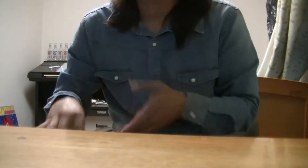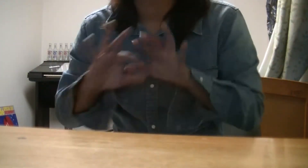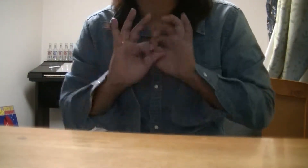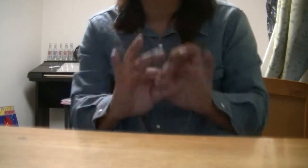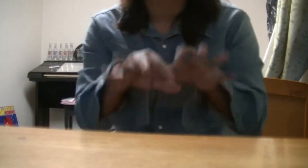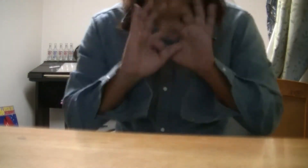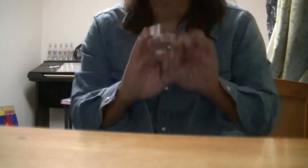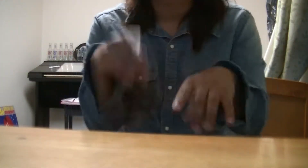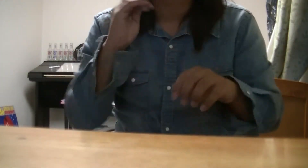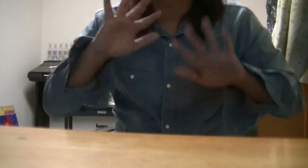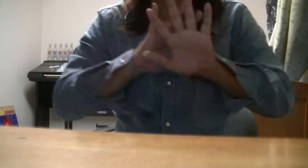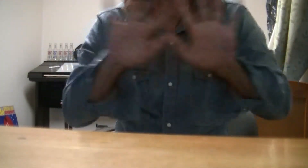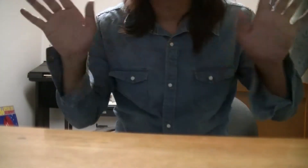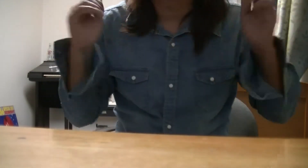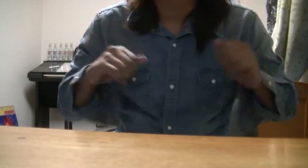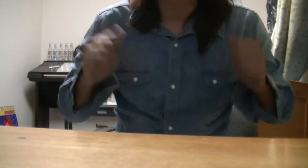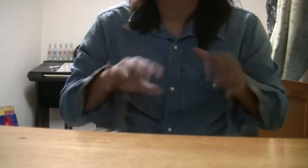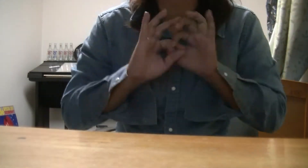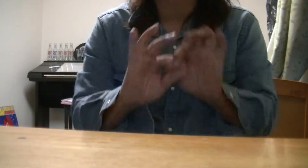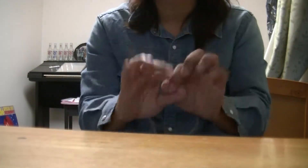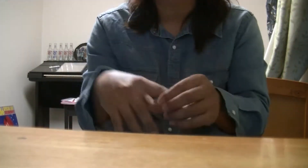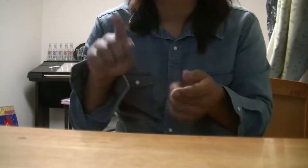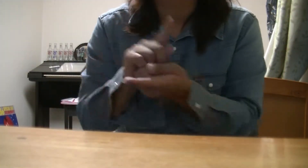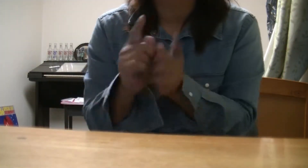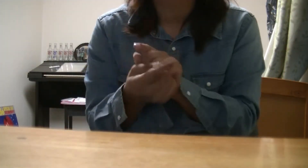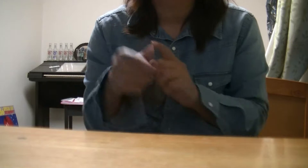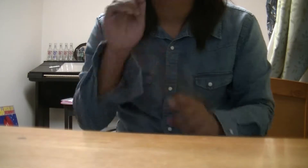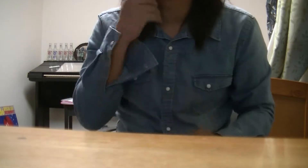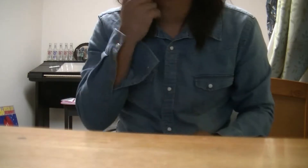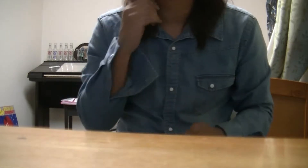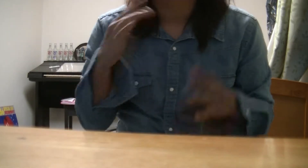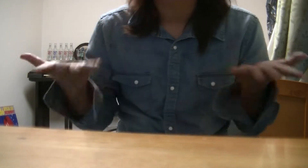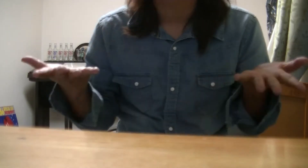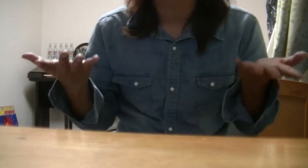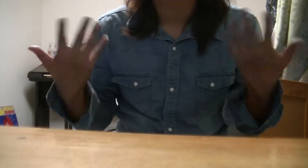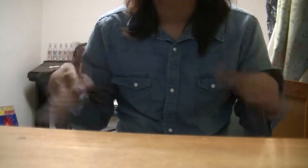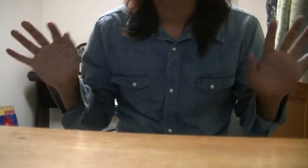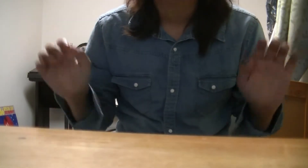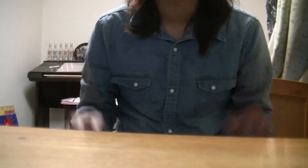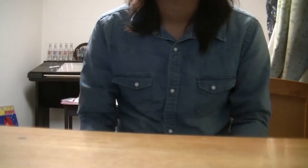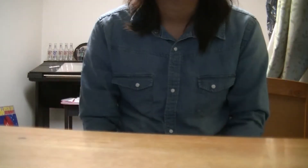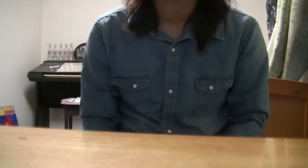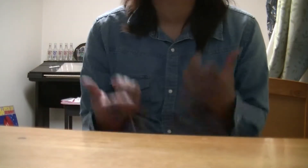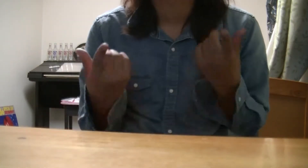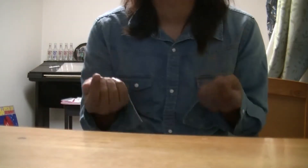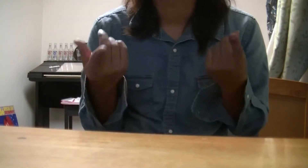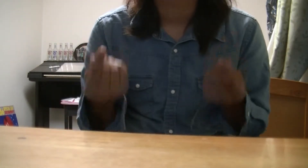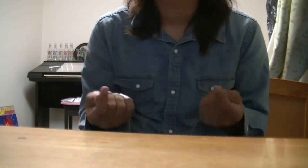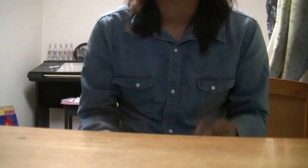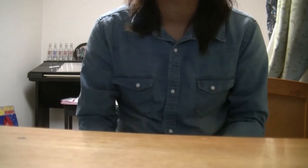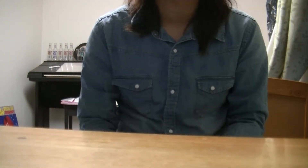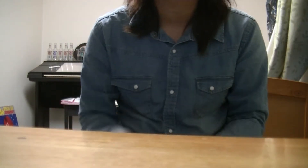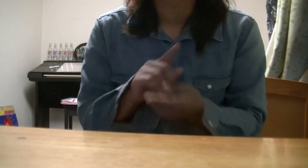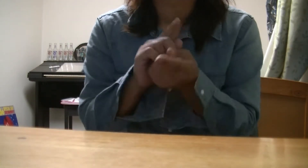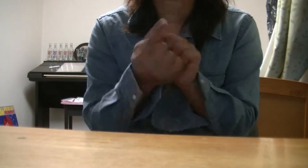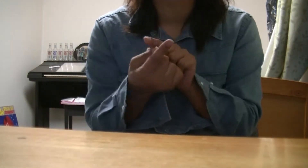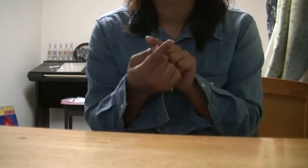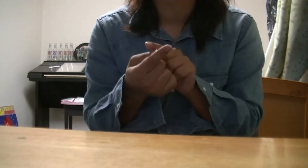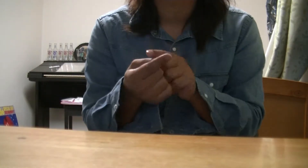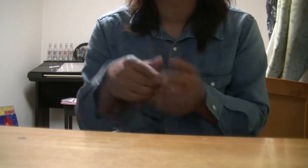けて諦めなくて何も変わらなかったことなんかないでしょ。変わらなかったのは途中でやめたからです